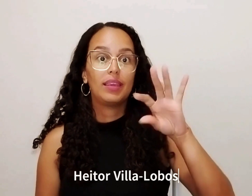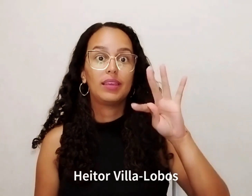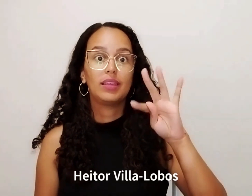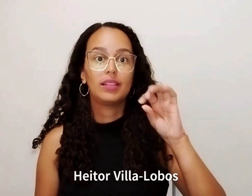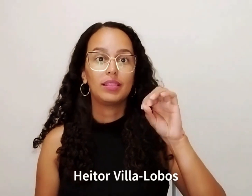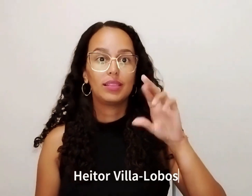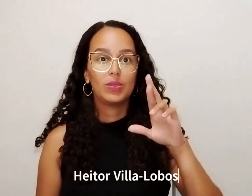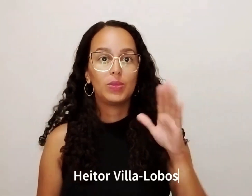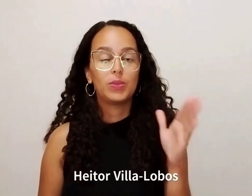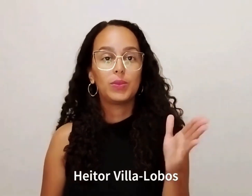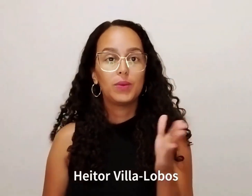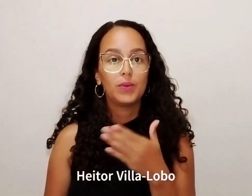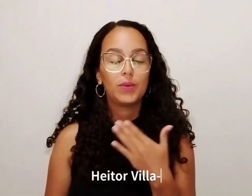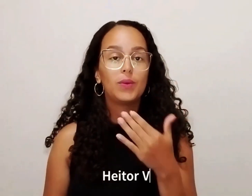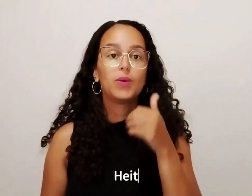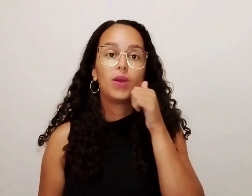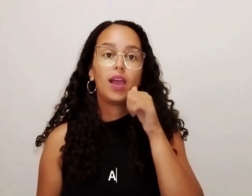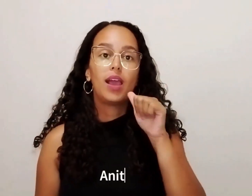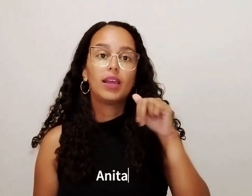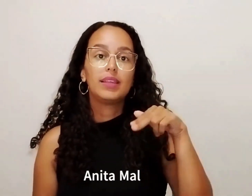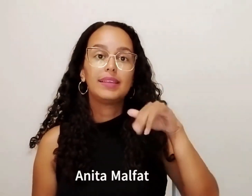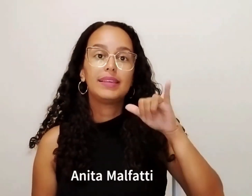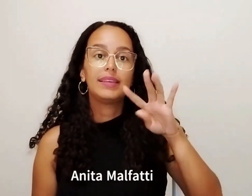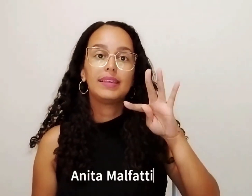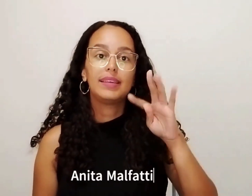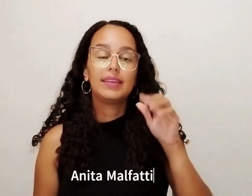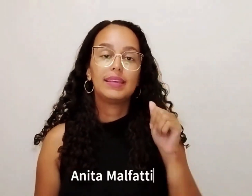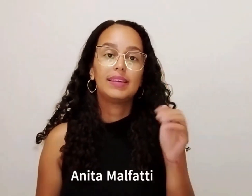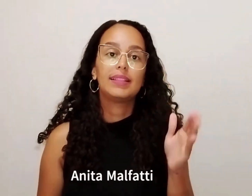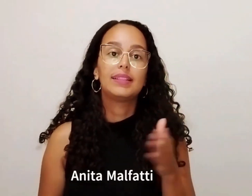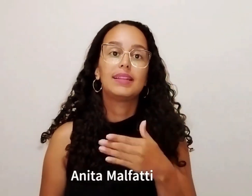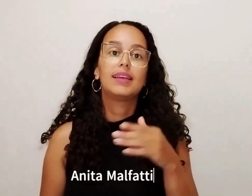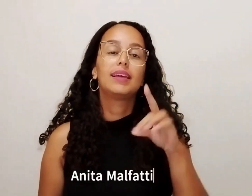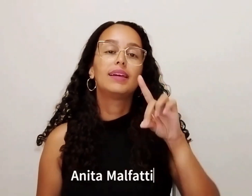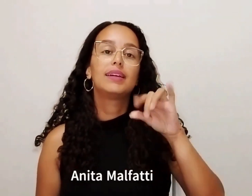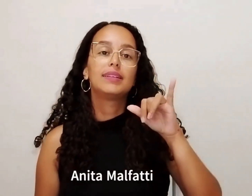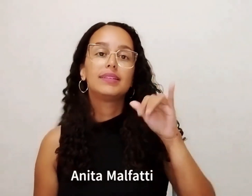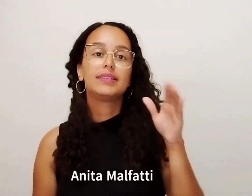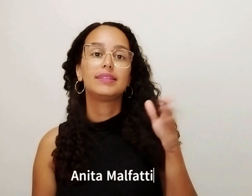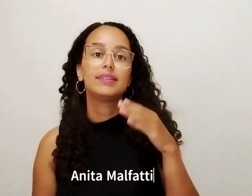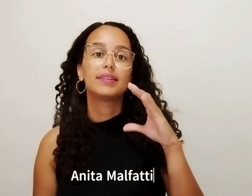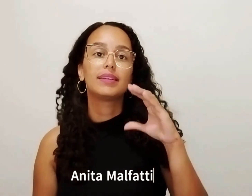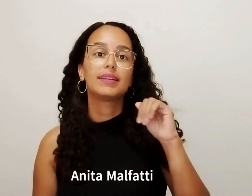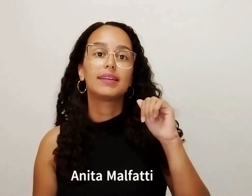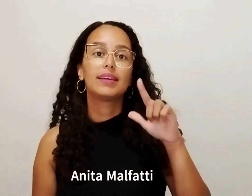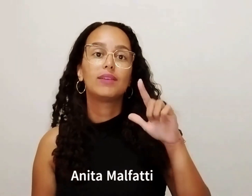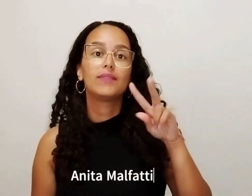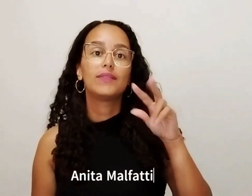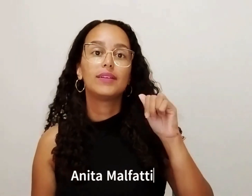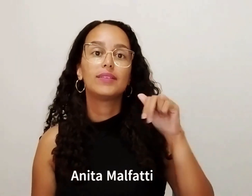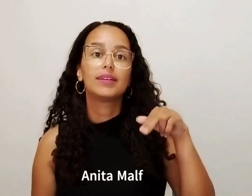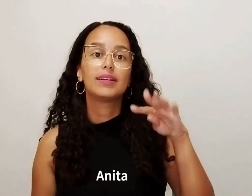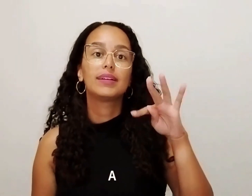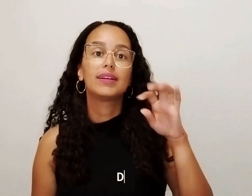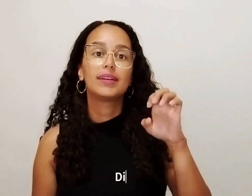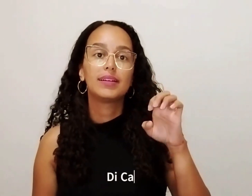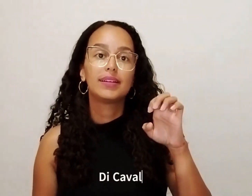de Cavalcante e Oswald de Andrade. Seus livros